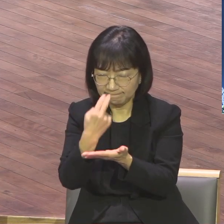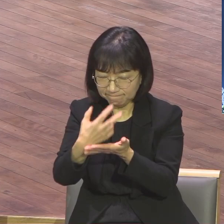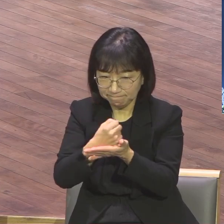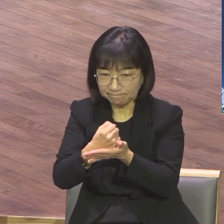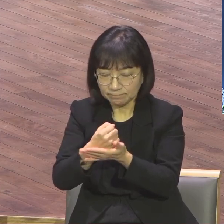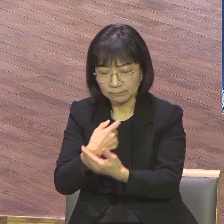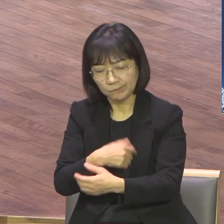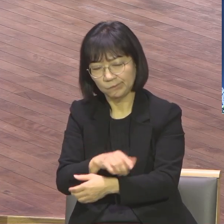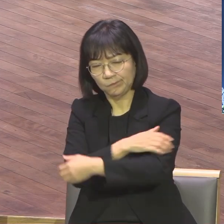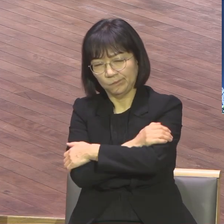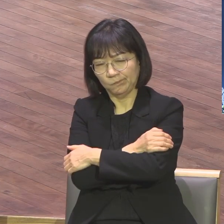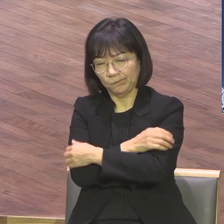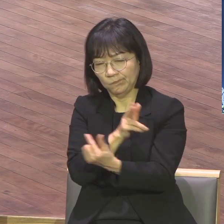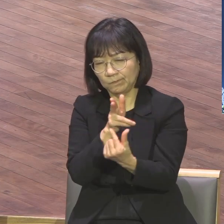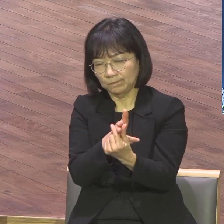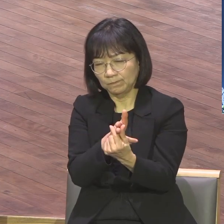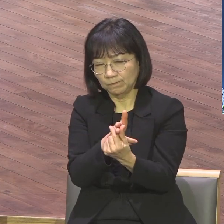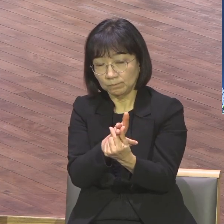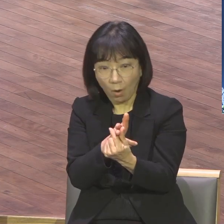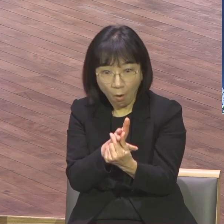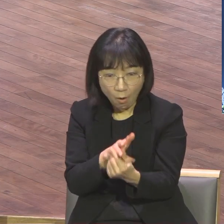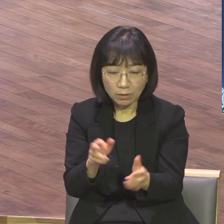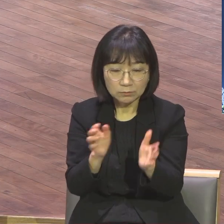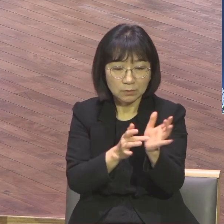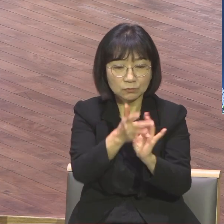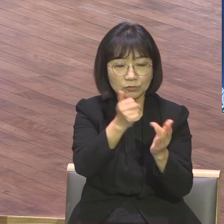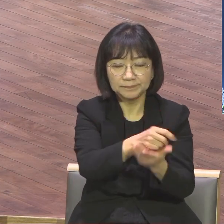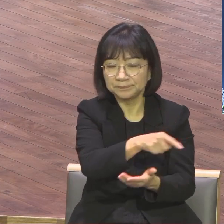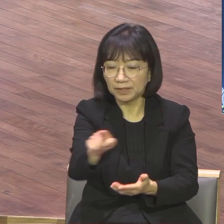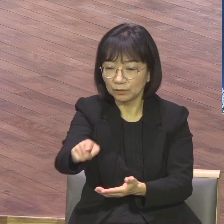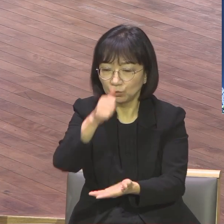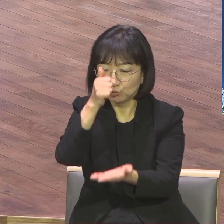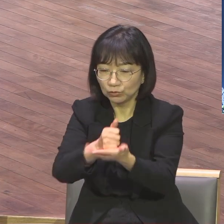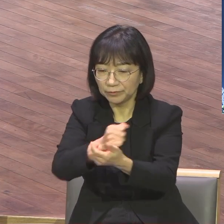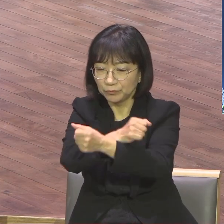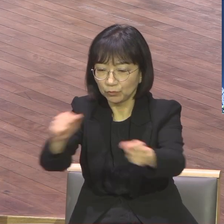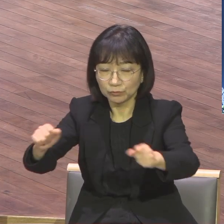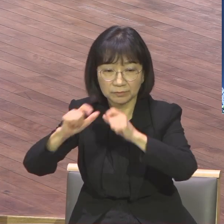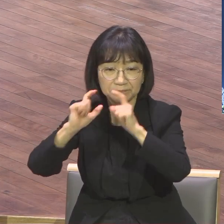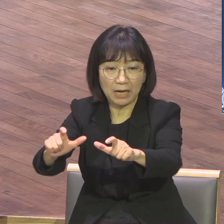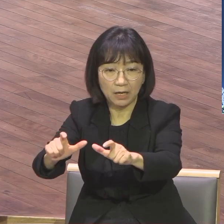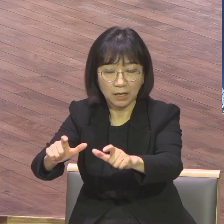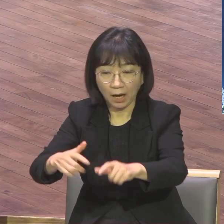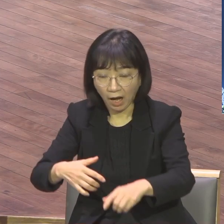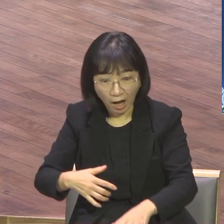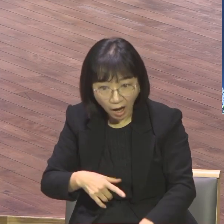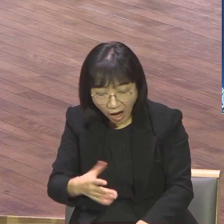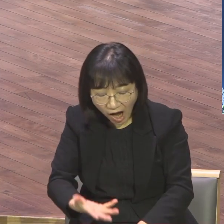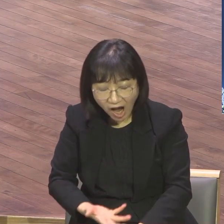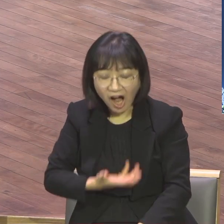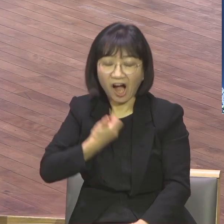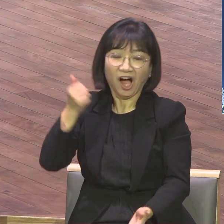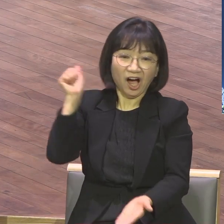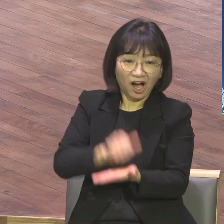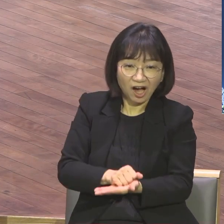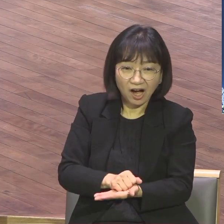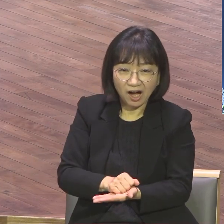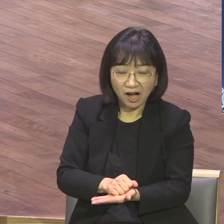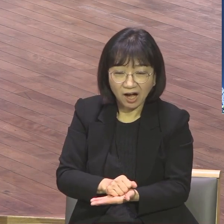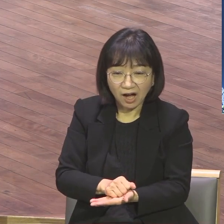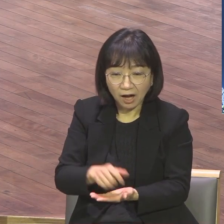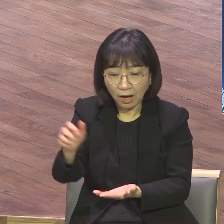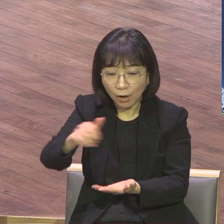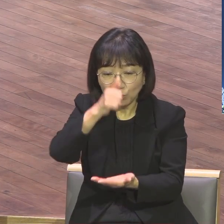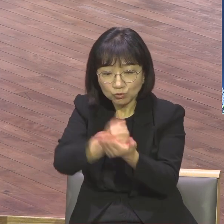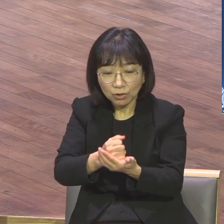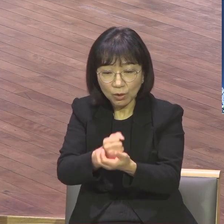이들이 갑자기 예수님께서 죄를 사해주는 모습을 보고 충격을 받았어요. 아니, 이 죄